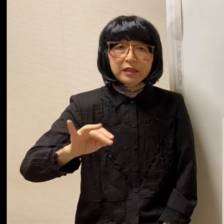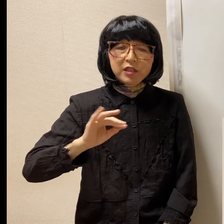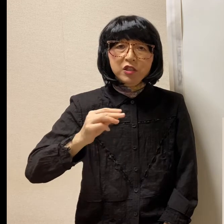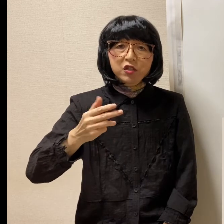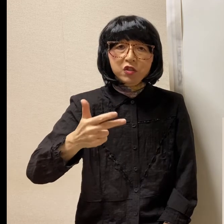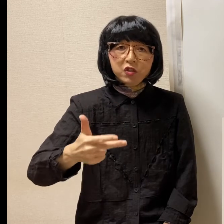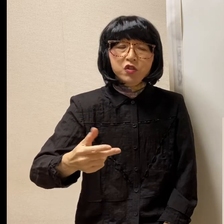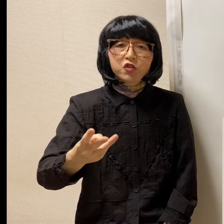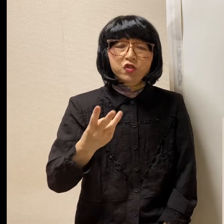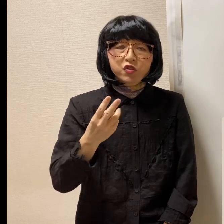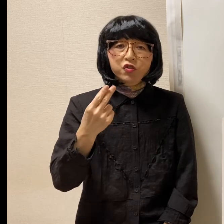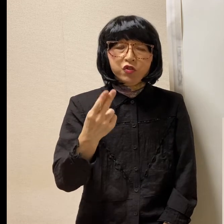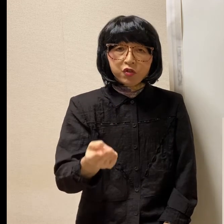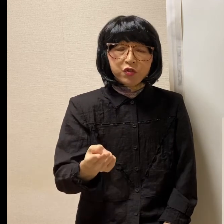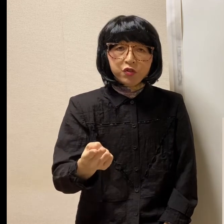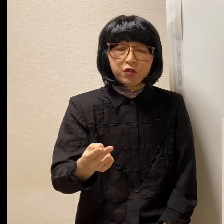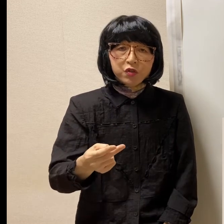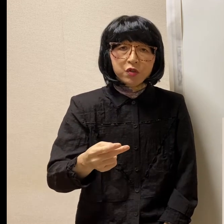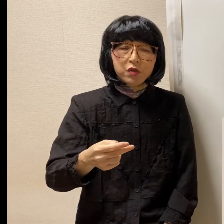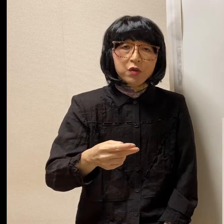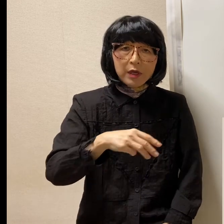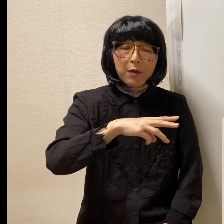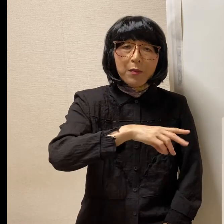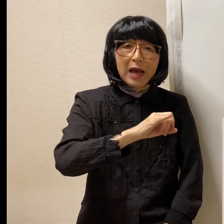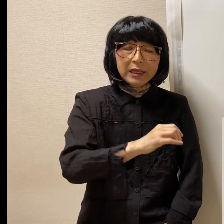I finished my homework.